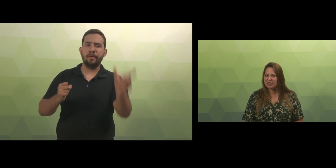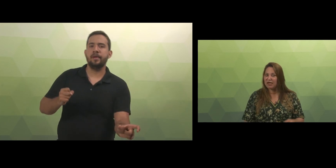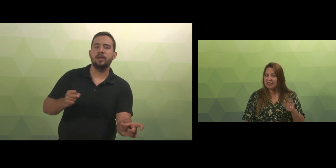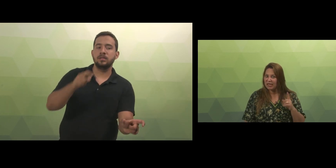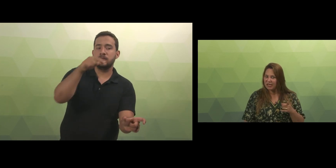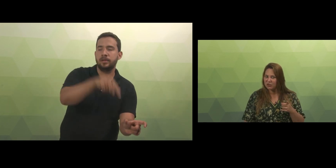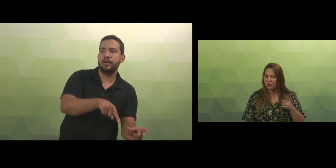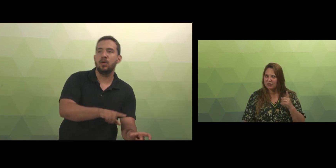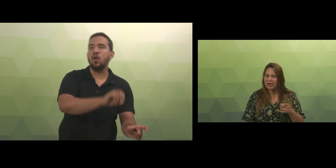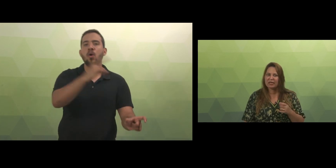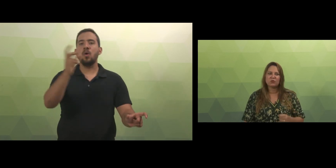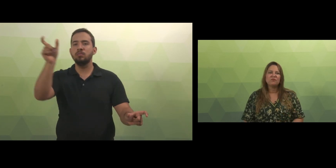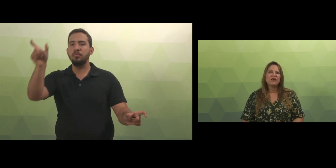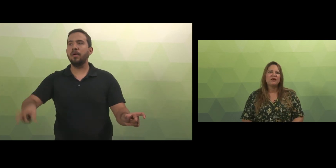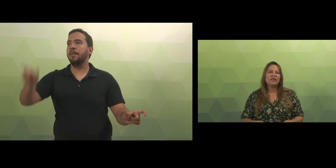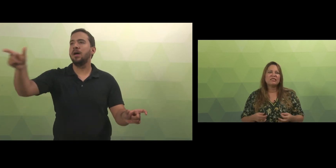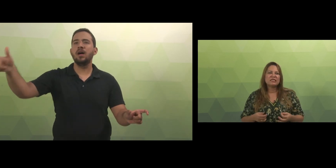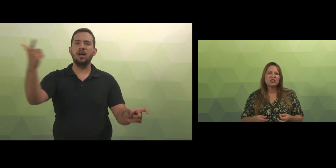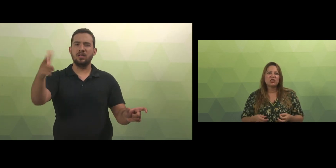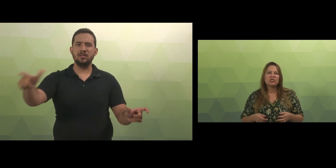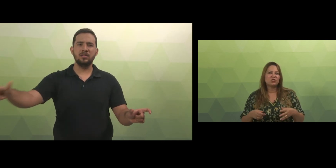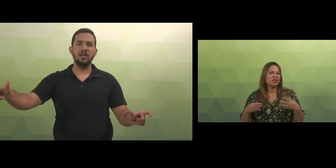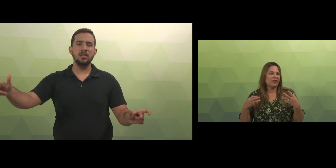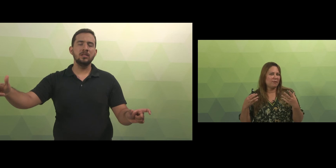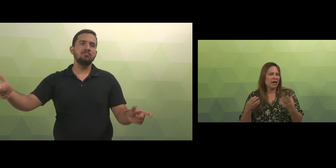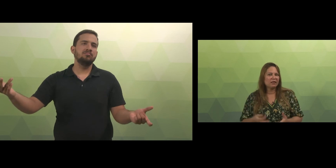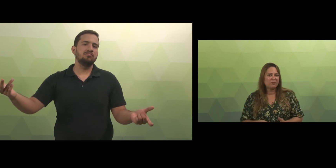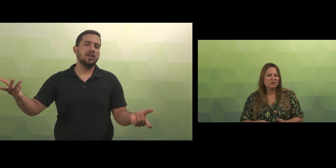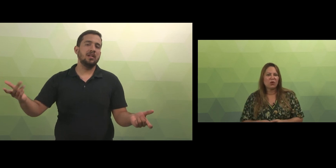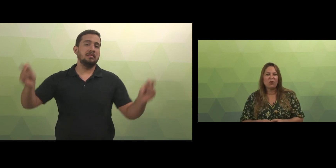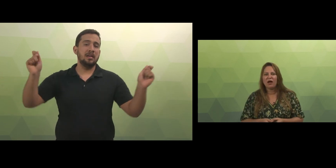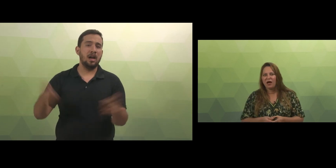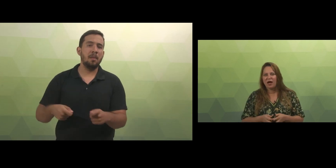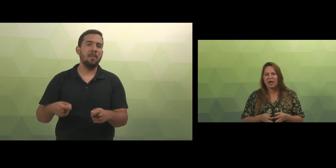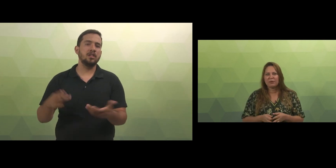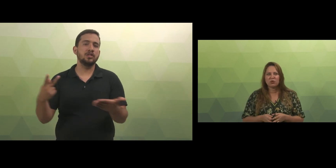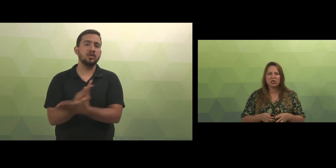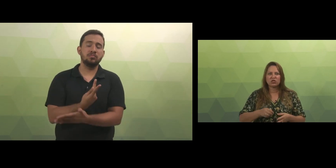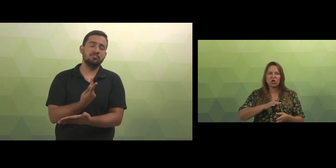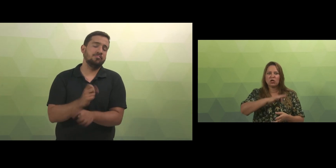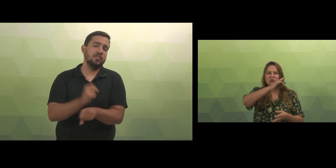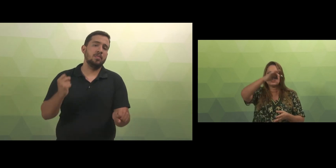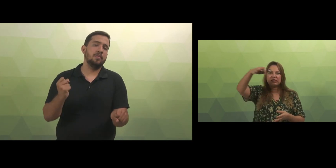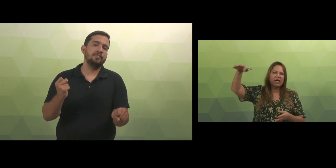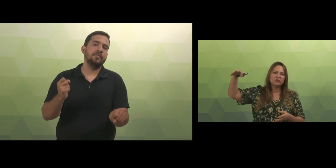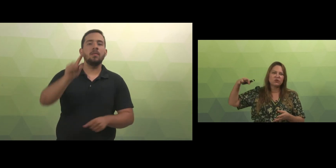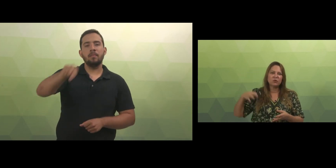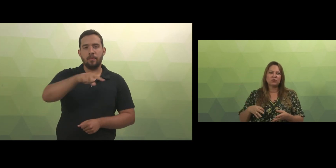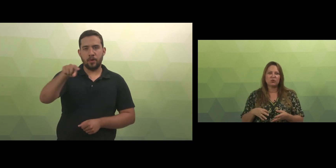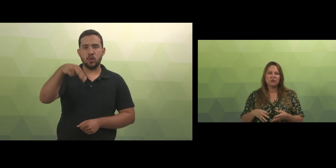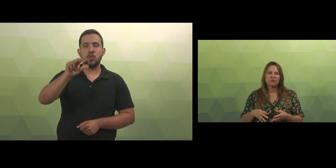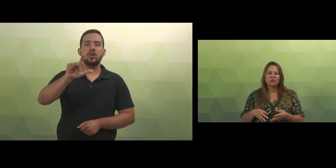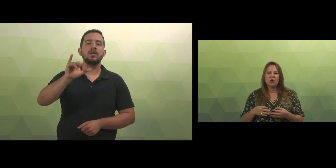possível ter validade, um contrato que exija de determinada pessoa a captura de todos os insetos